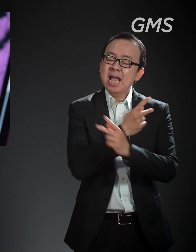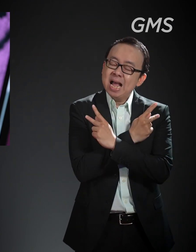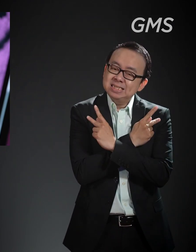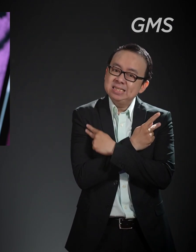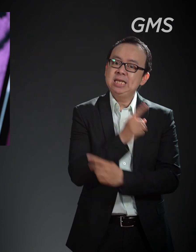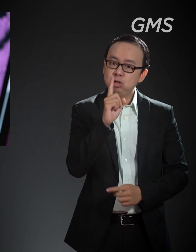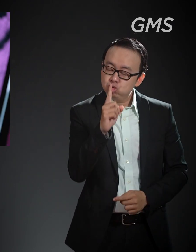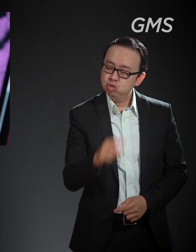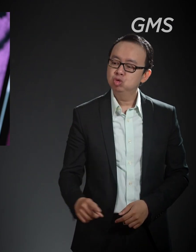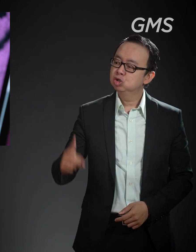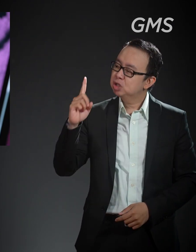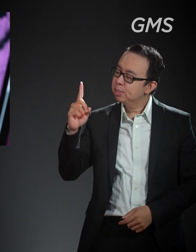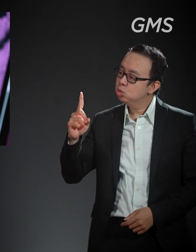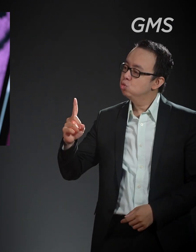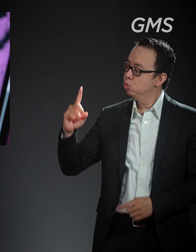Satu sisi.